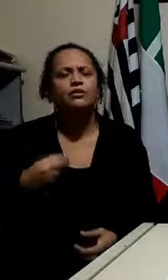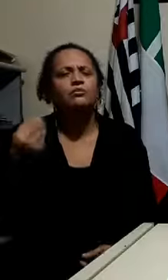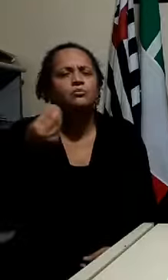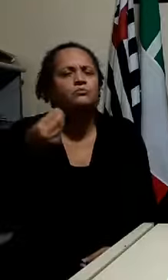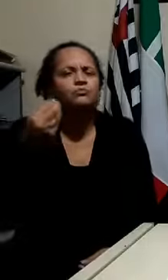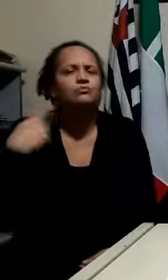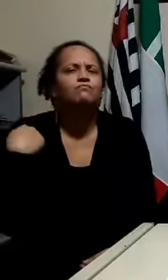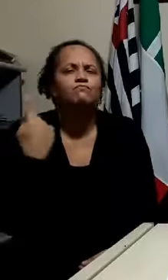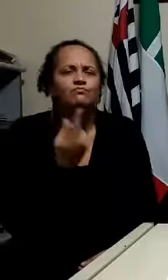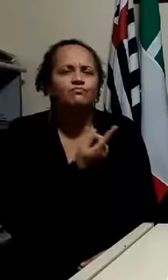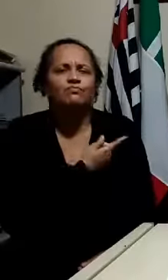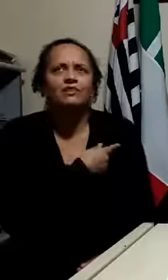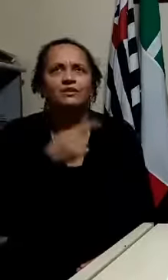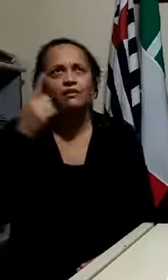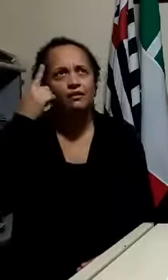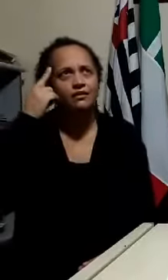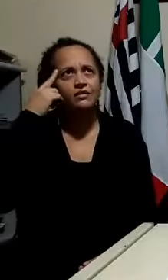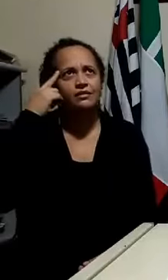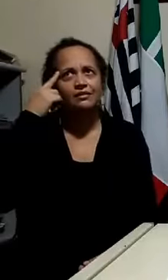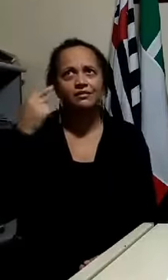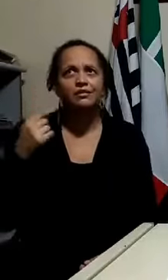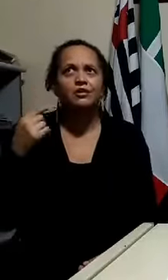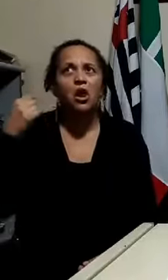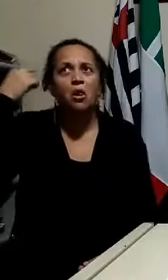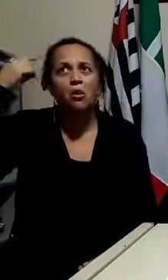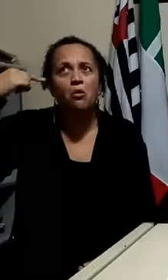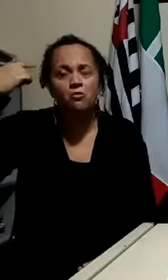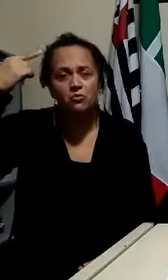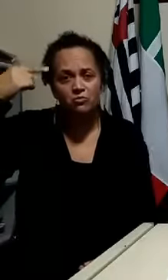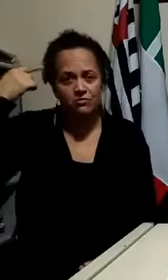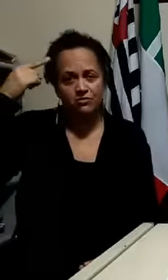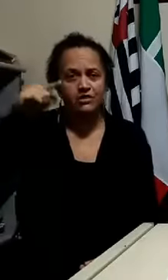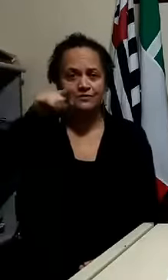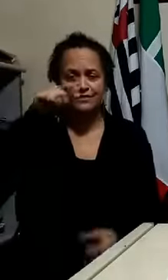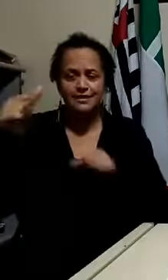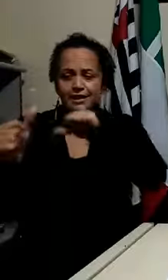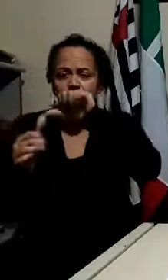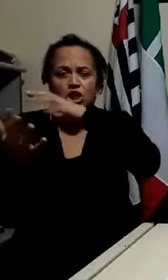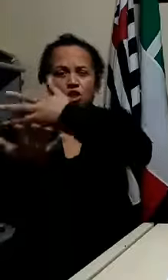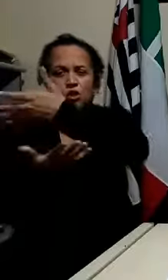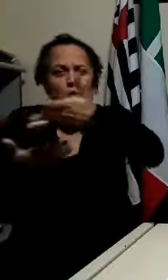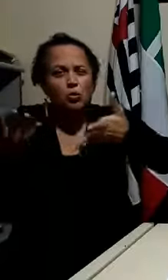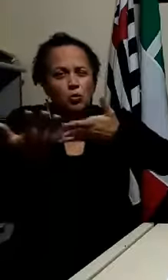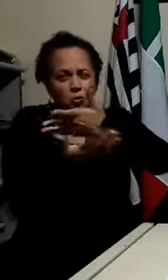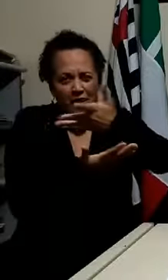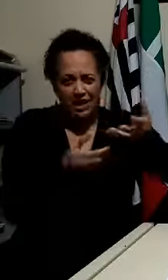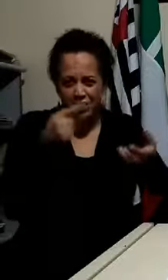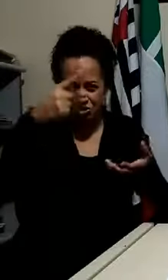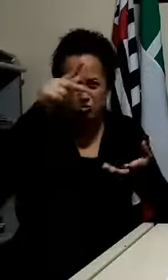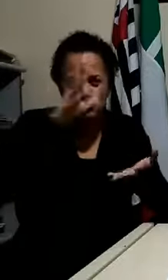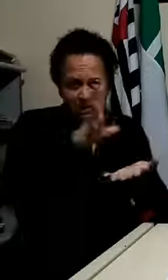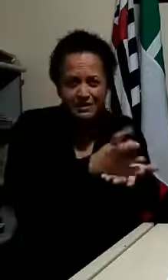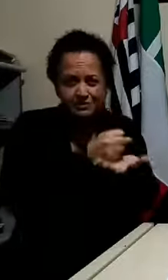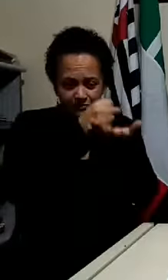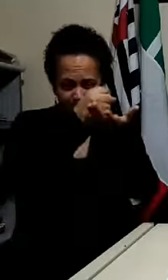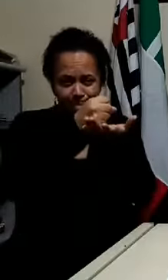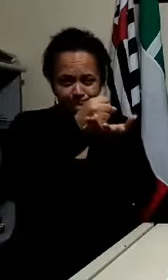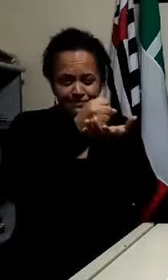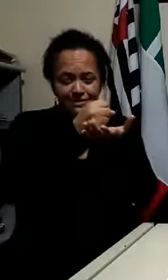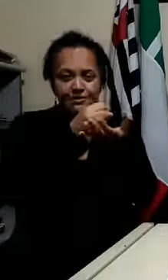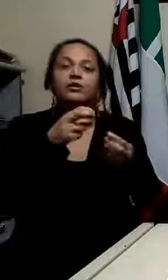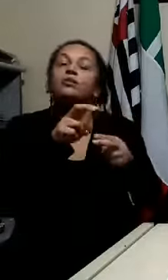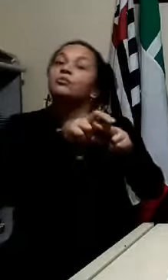gente trocar a nossa salvação eterna pela luxúria, pelos prazeres desta vida.